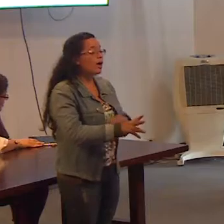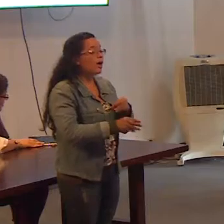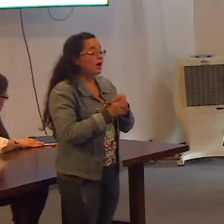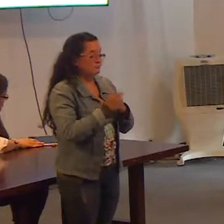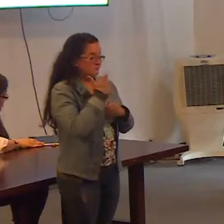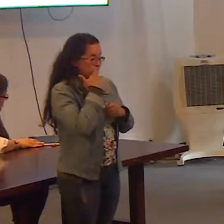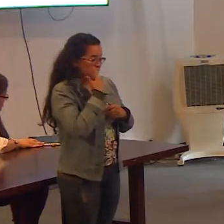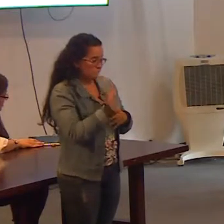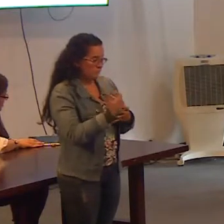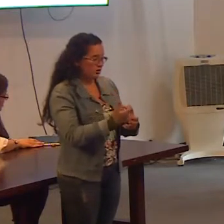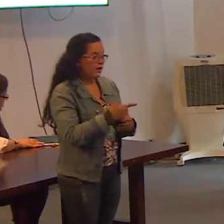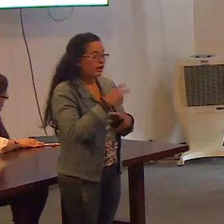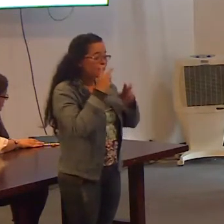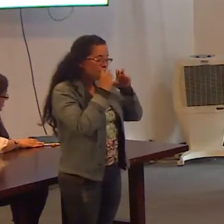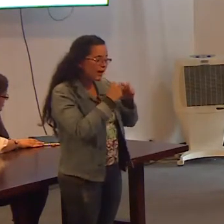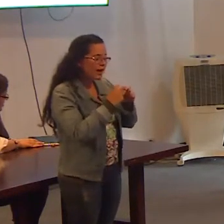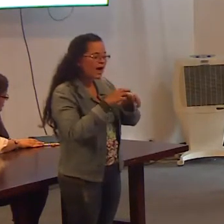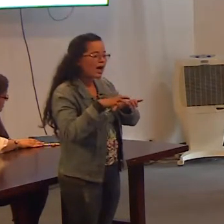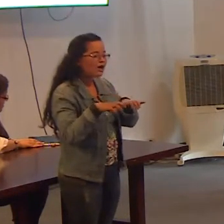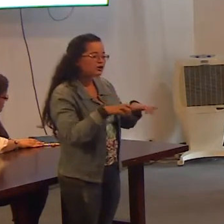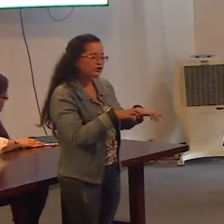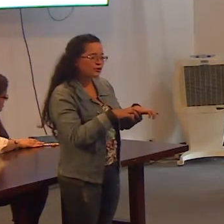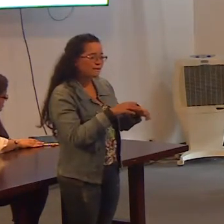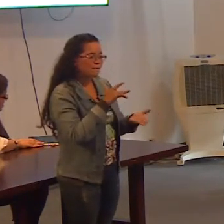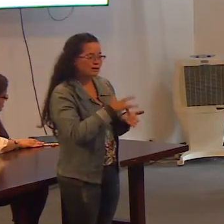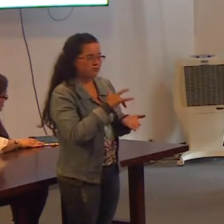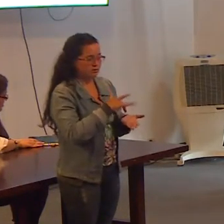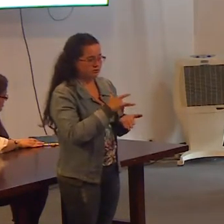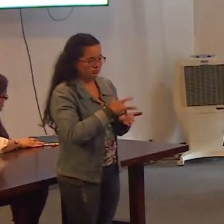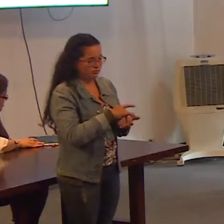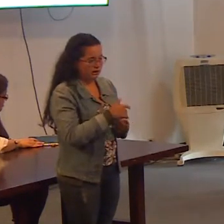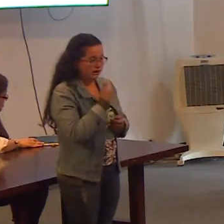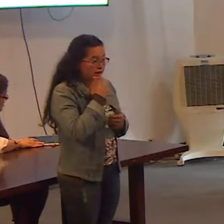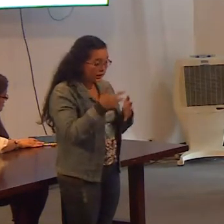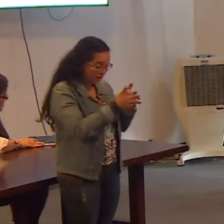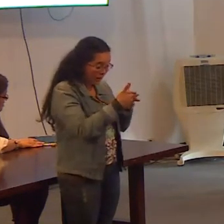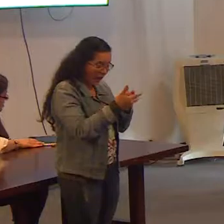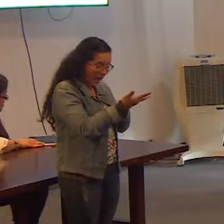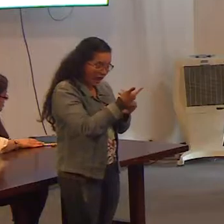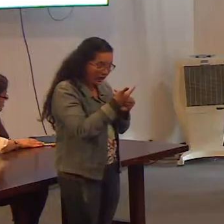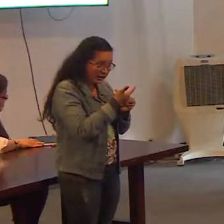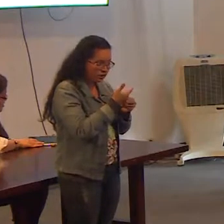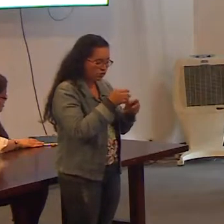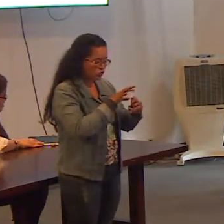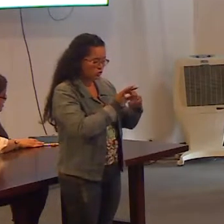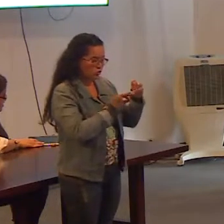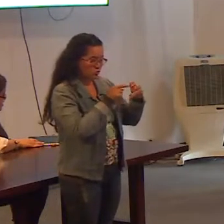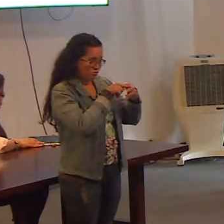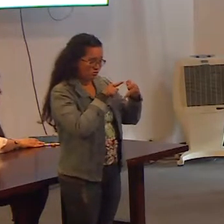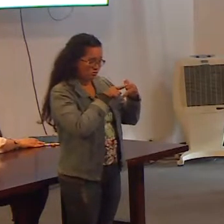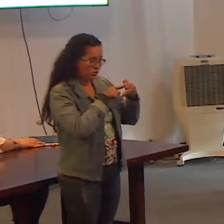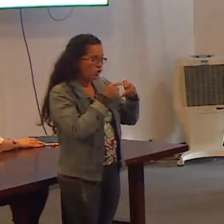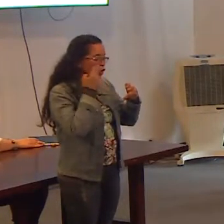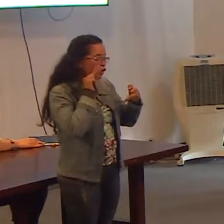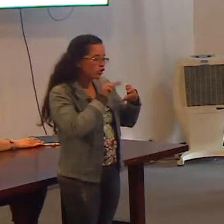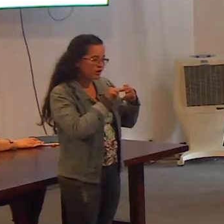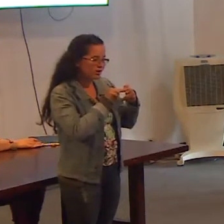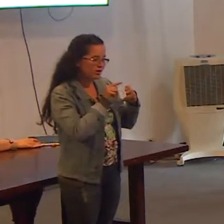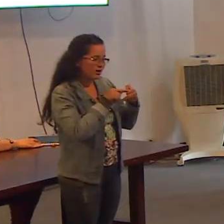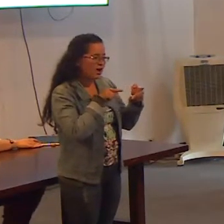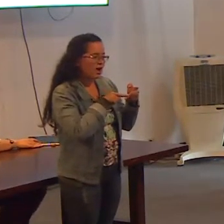nuestra investigación fue una investigación de acción participativa, donde Sistematizarte acoge dos momentos, el momento de conocer y el momento